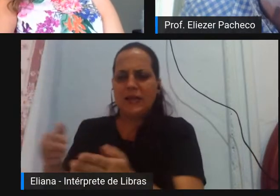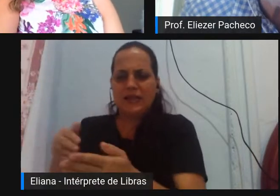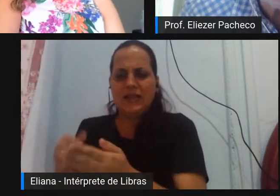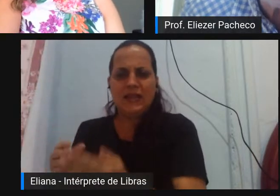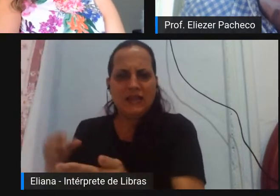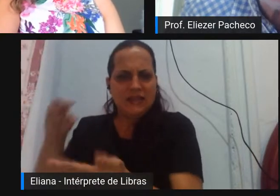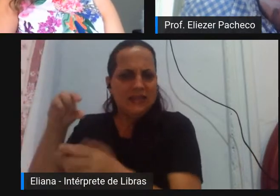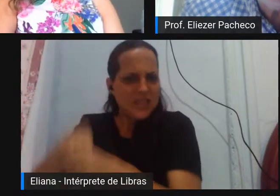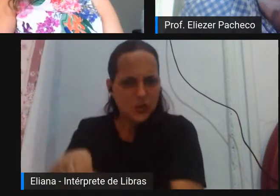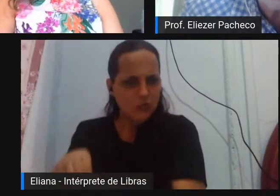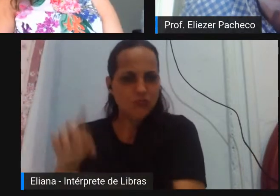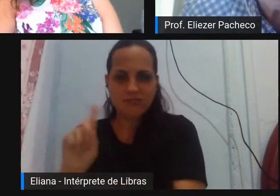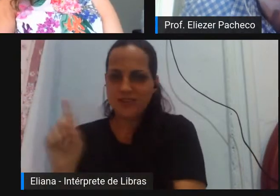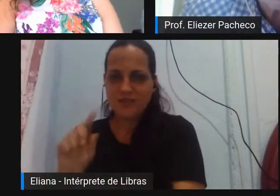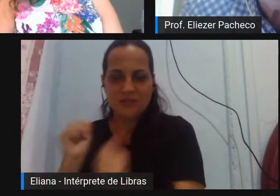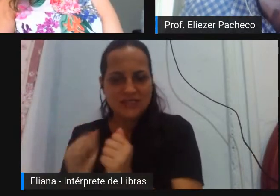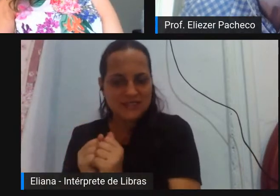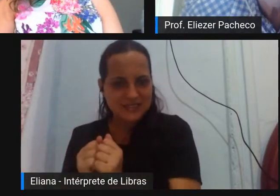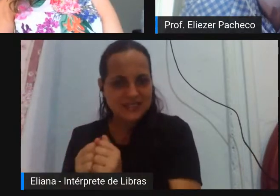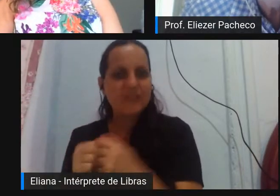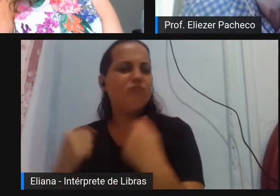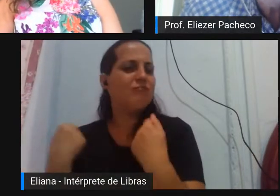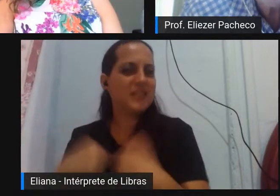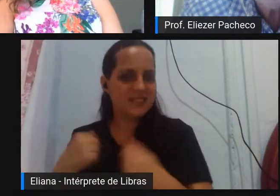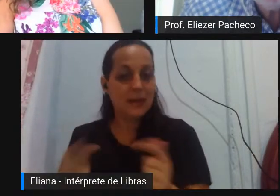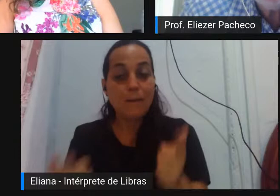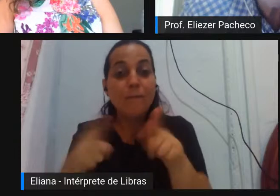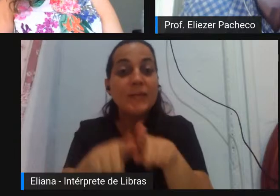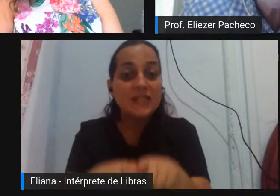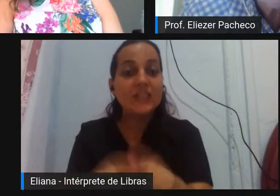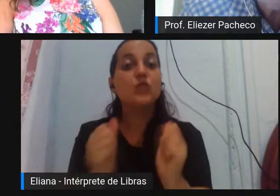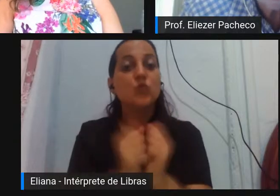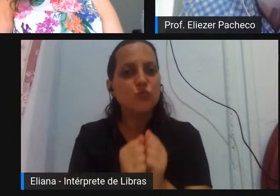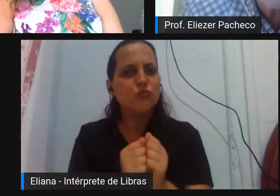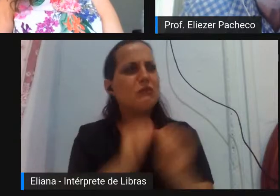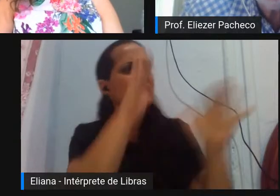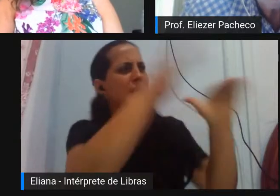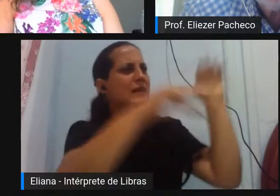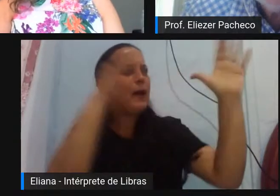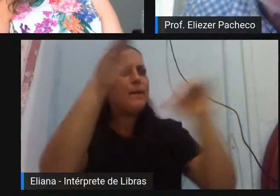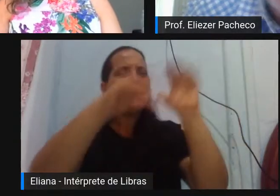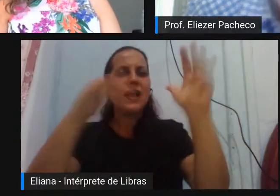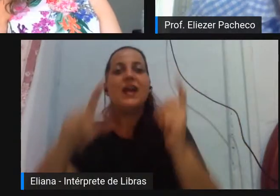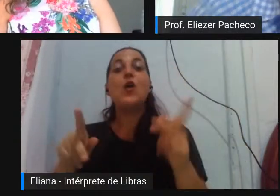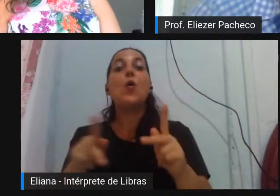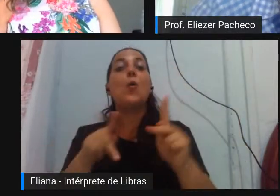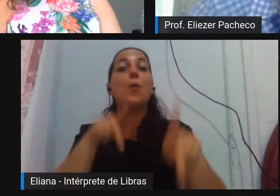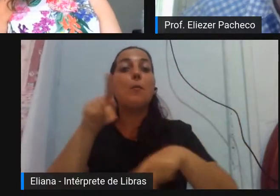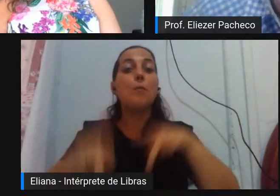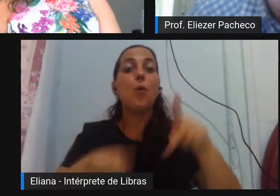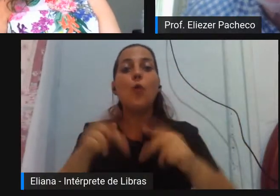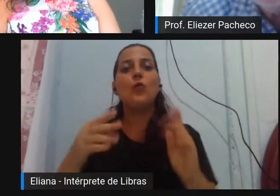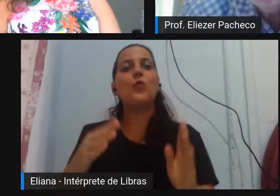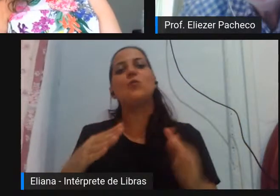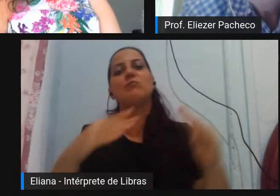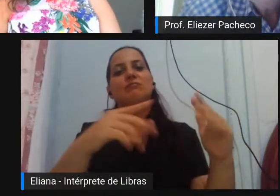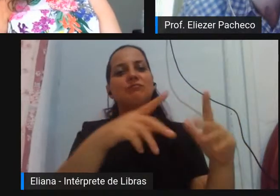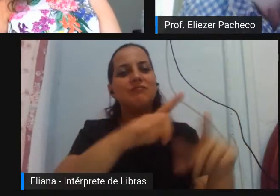com o conjunto da população, começando com mães, pais, mas também com as forças